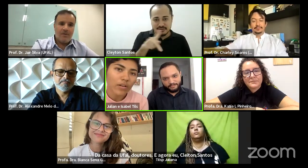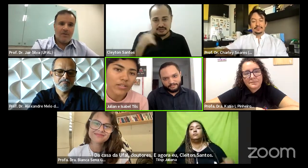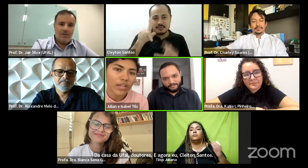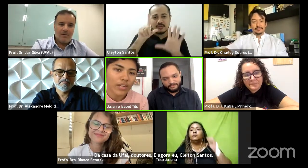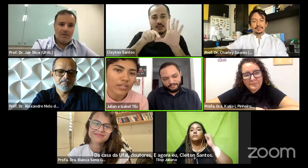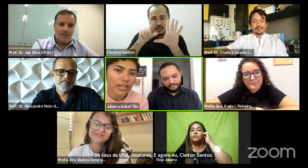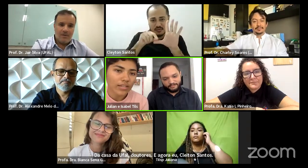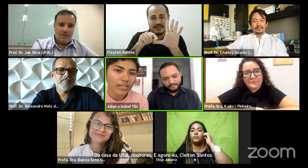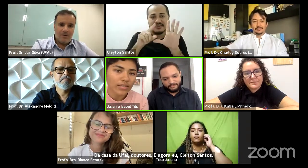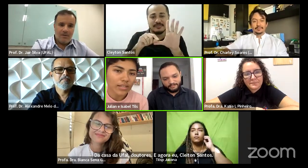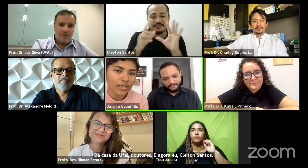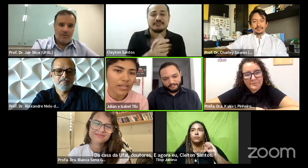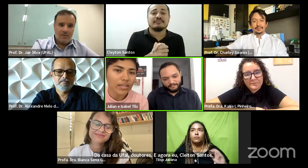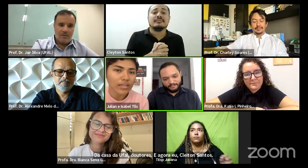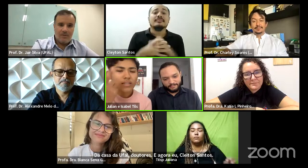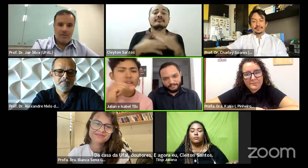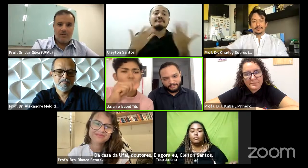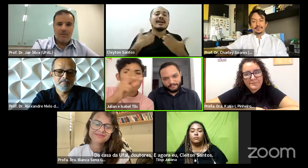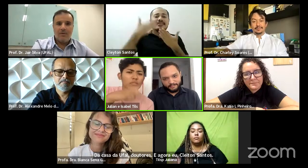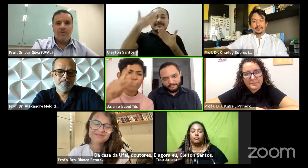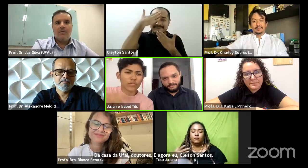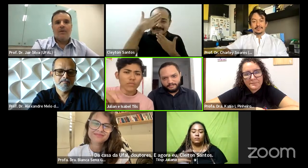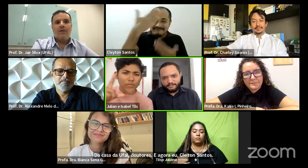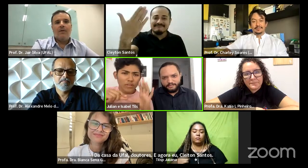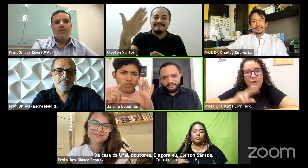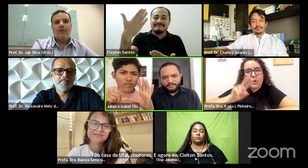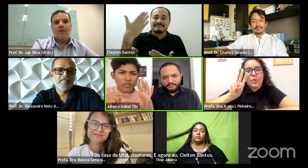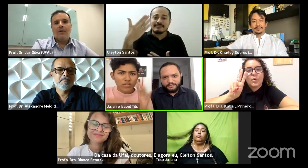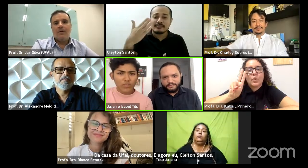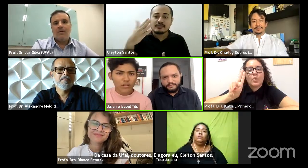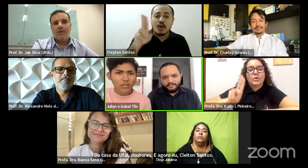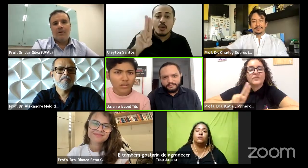E também gostaria de agradecer